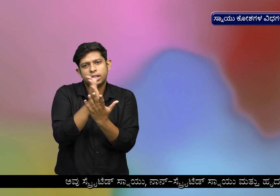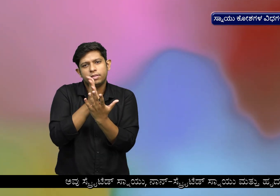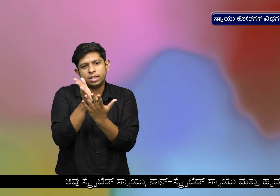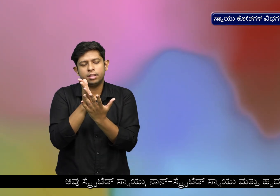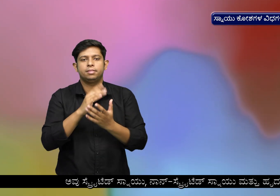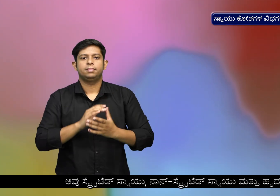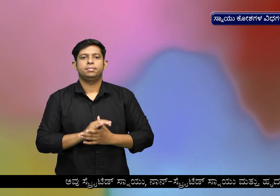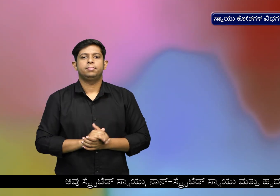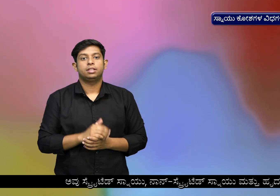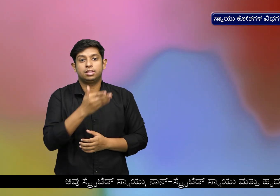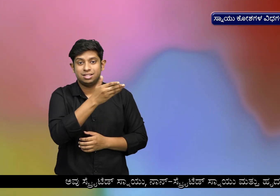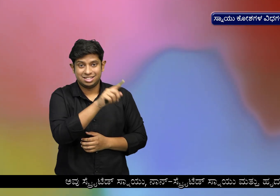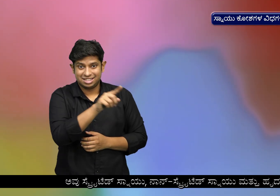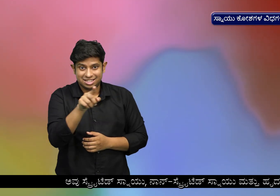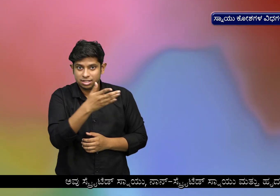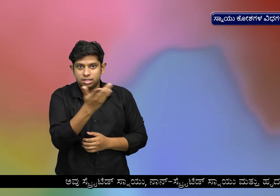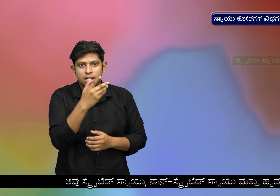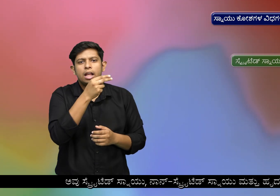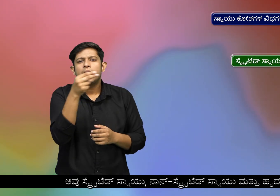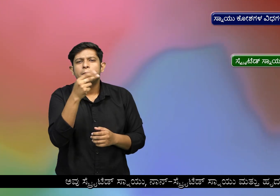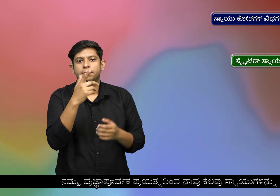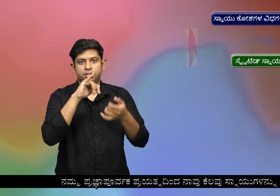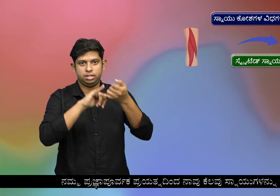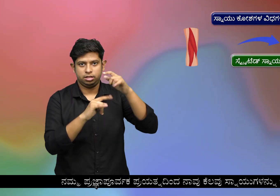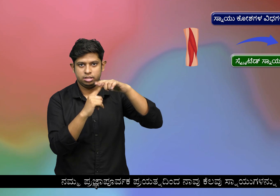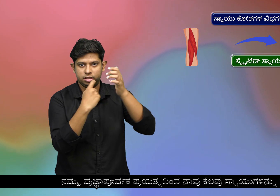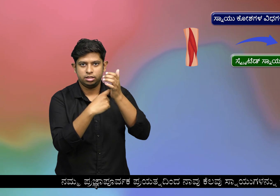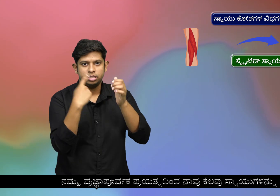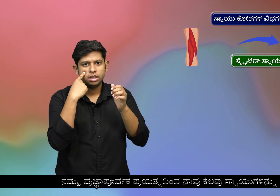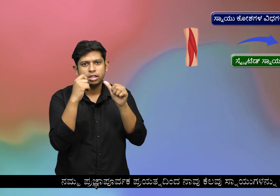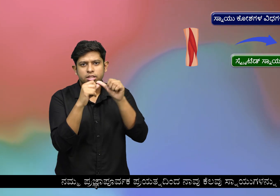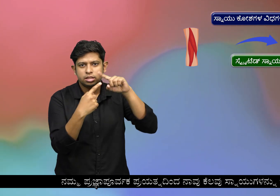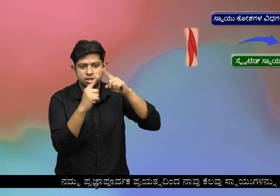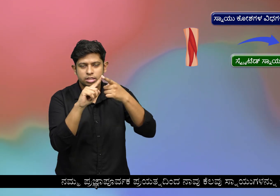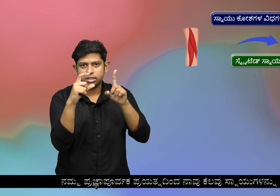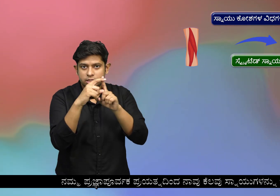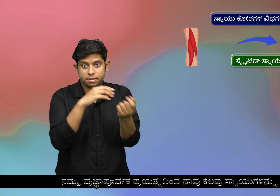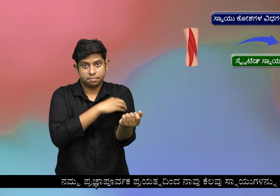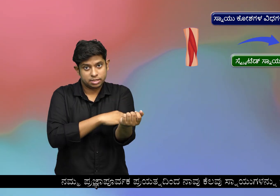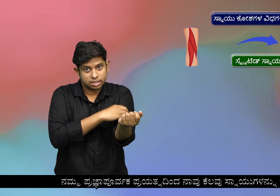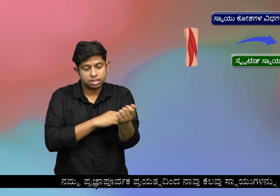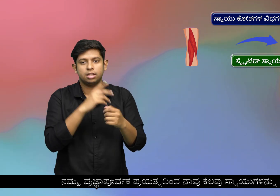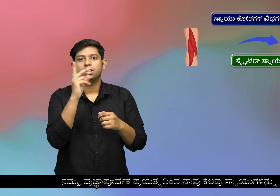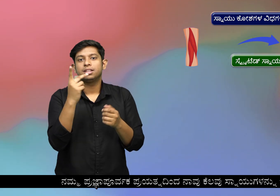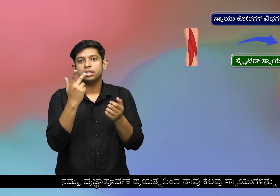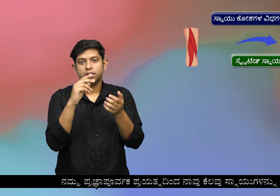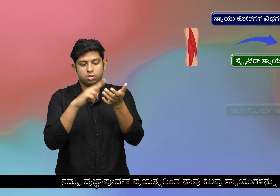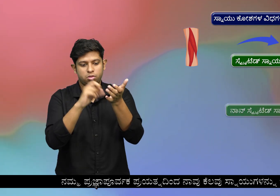ನಾನ್ ಟೈಟೆಡ್ ಸ್ನಾಯು ಮತ್ತು ಹೃದಯ ಸ್ನಾಯು. ನಮ್ಮ ಪ್ರಜಾಪೂರ್ವಕ ಪ್ರಯತ್ನದಿಂದ ನಾವು ಕೆಲವು ಸ್ನಾಯುಗಳನ್ನು